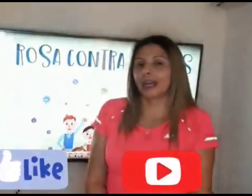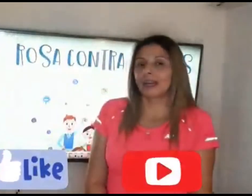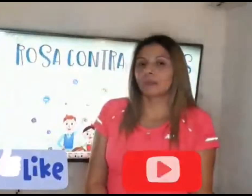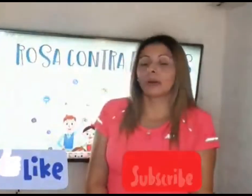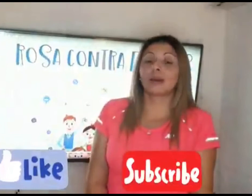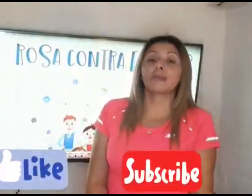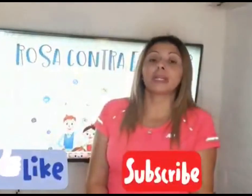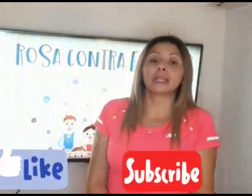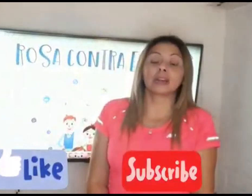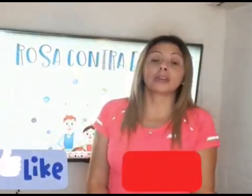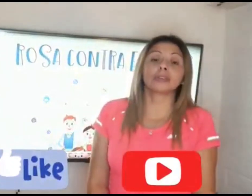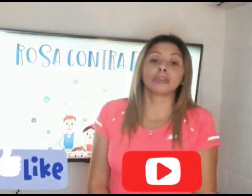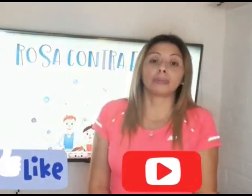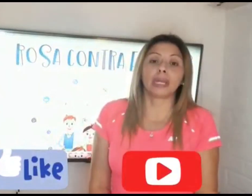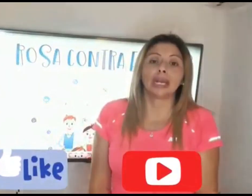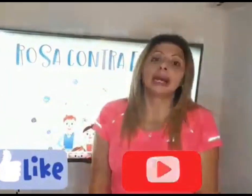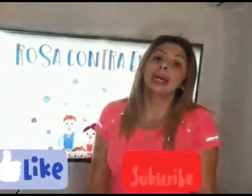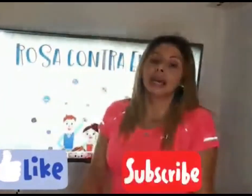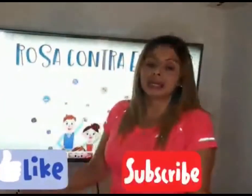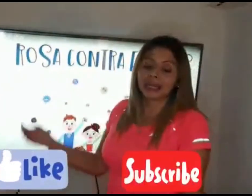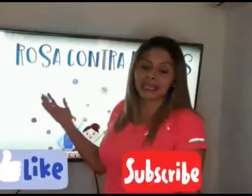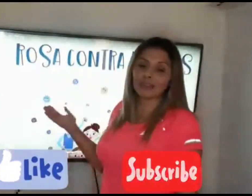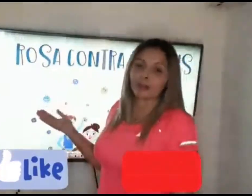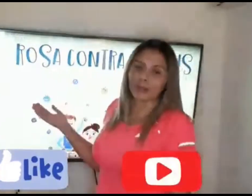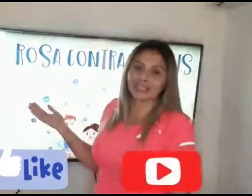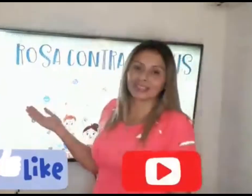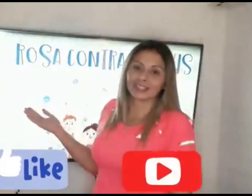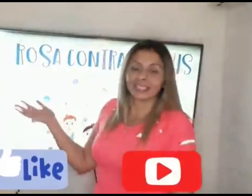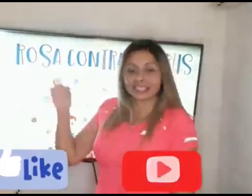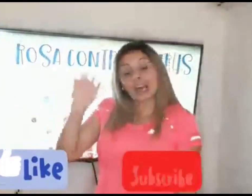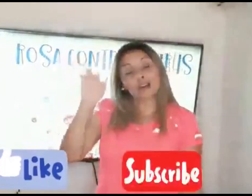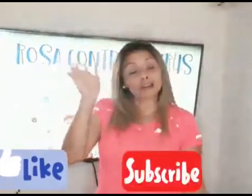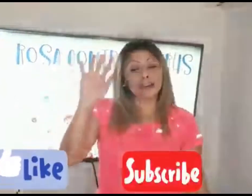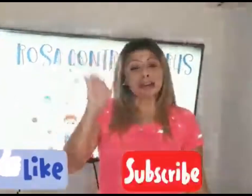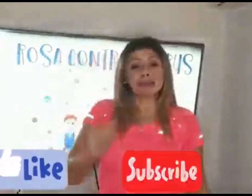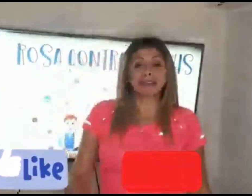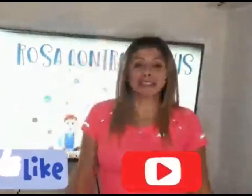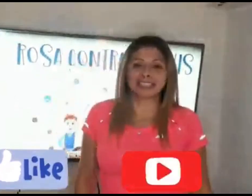puedan comentar con su familia este lindo cuento. ¡Chao! ¡Nos vemos!